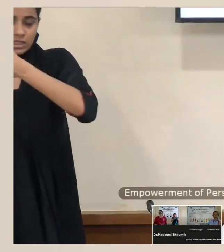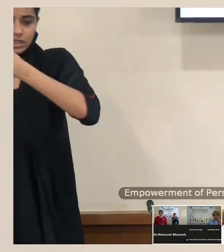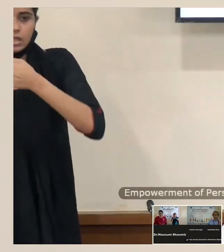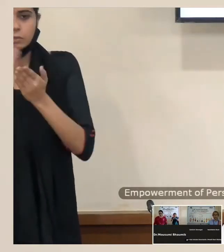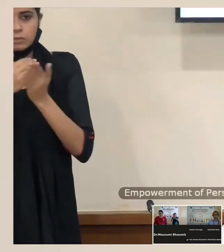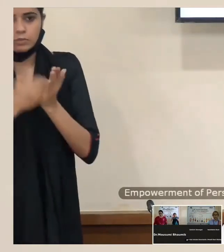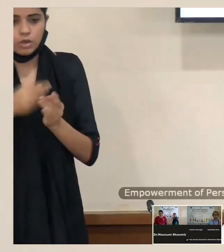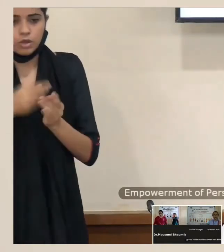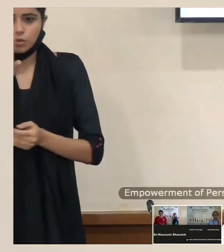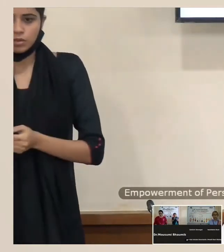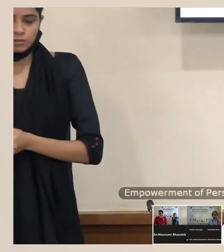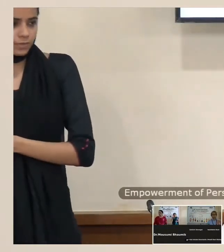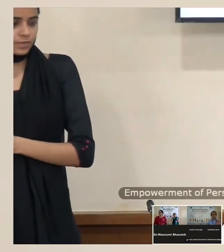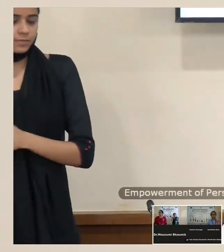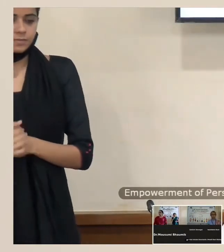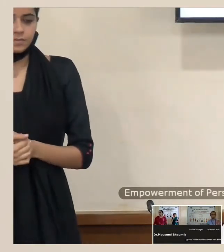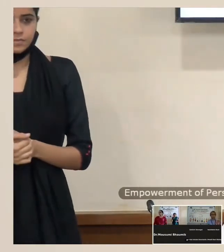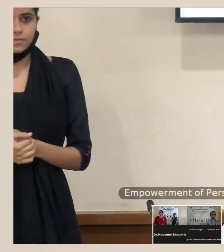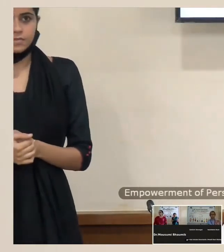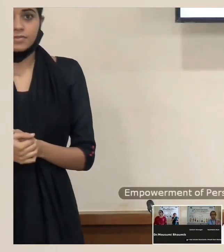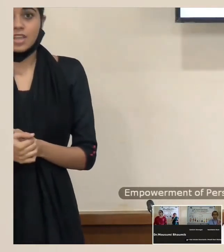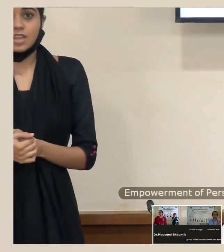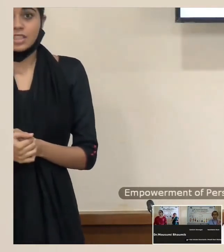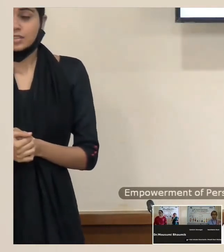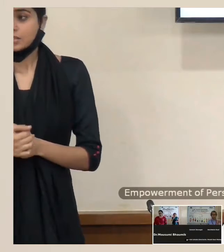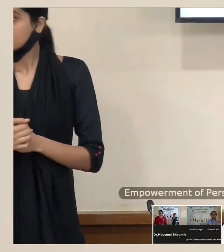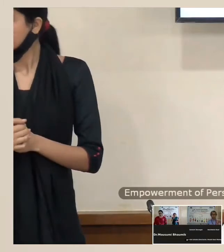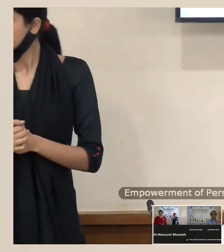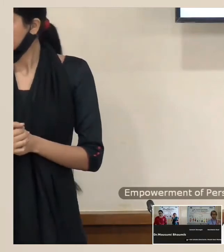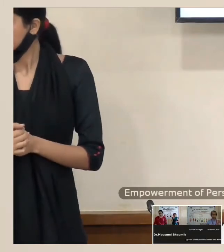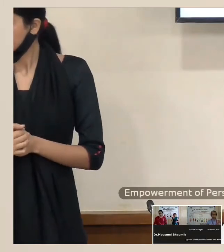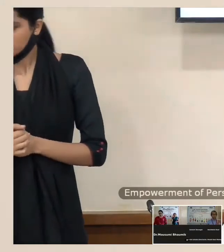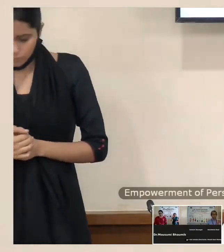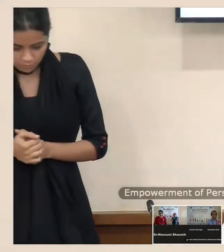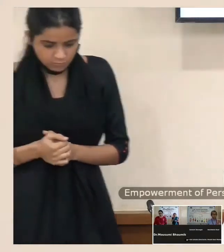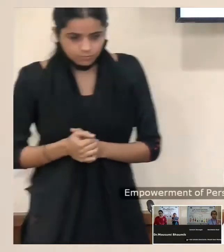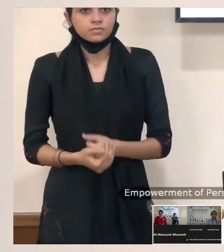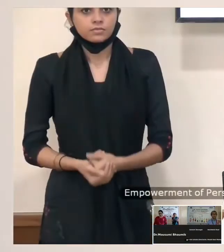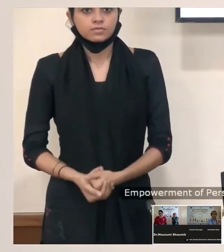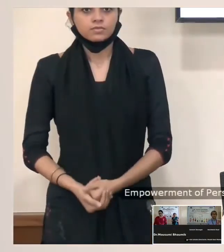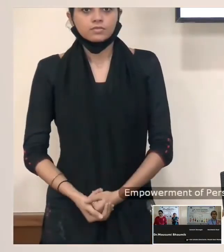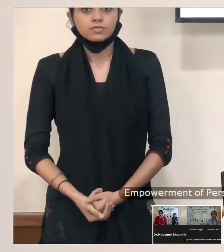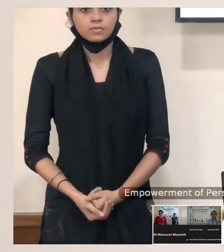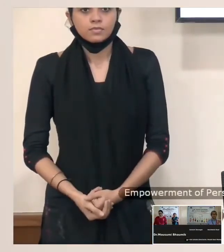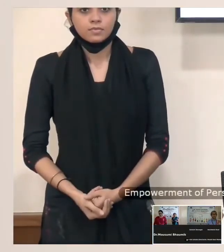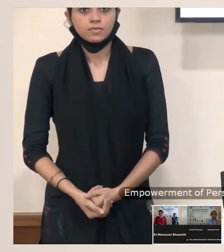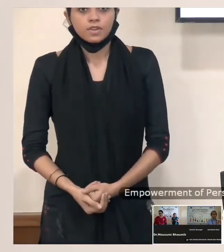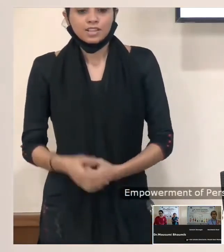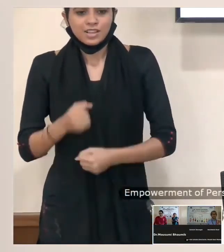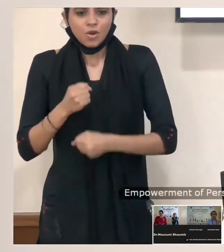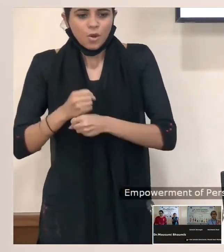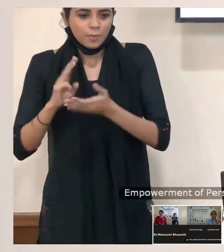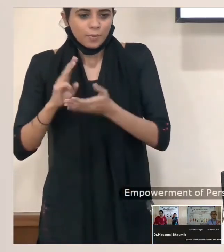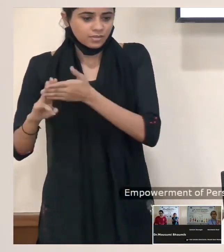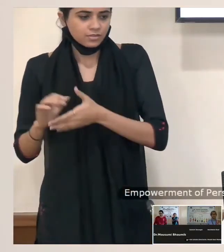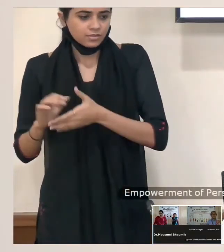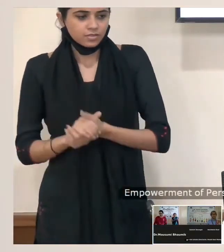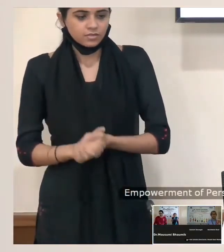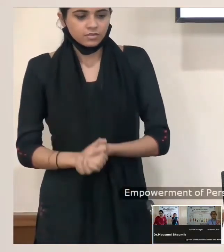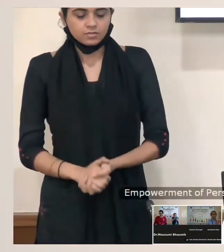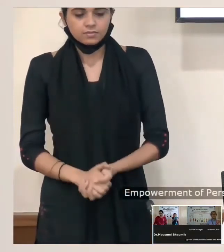Week of 2021, organizing for the Divyangajan movement. Our Honorable Minister,